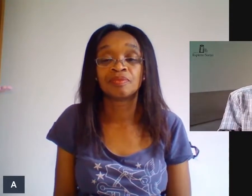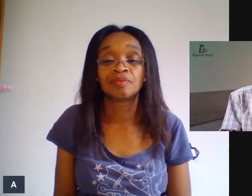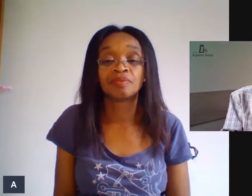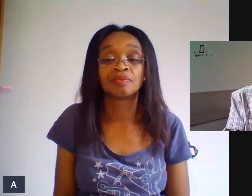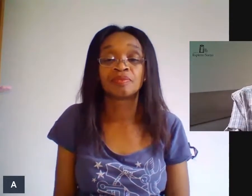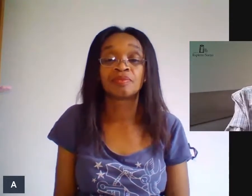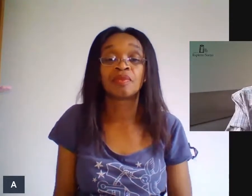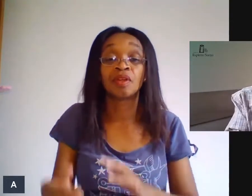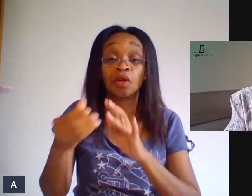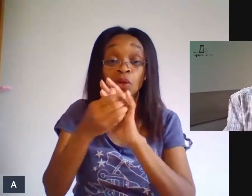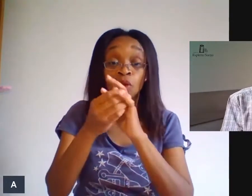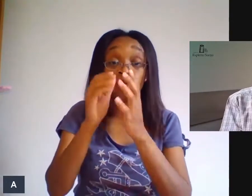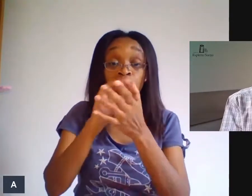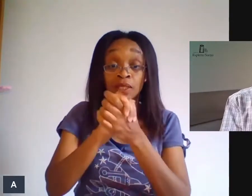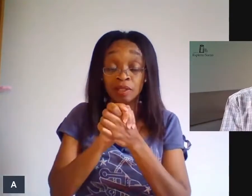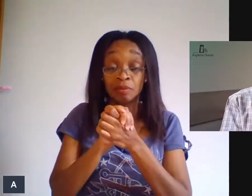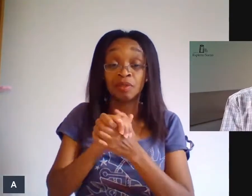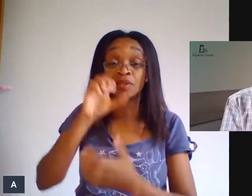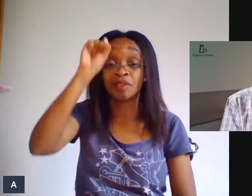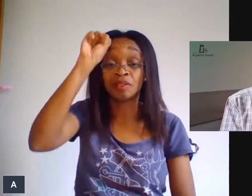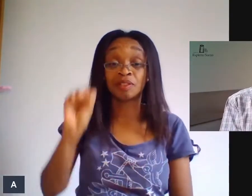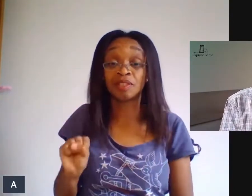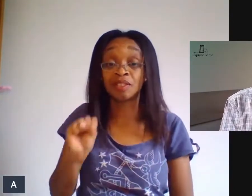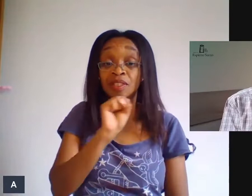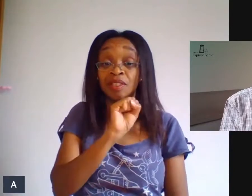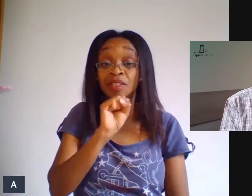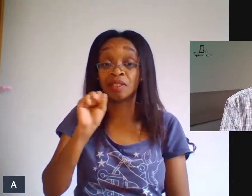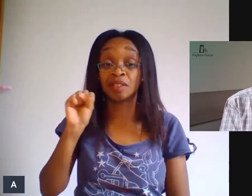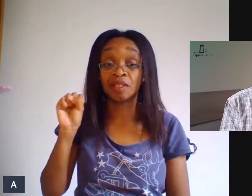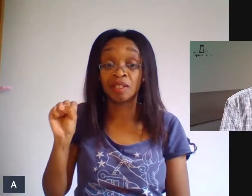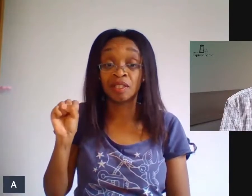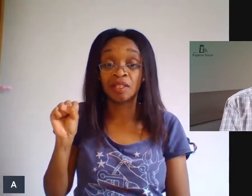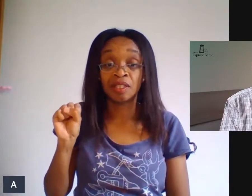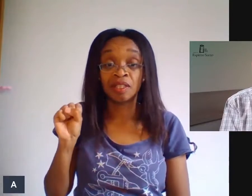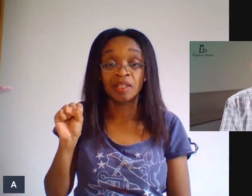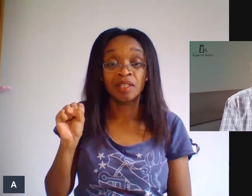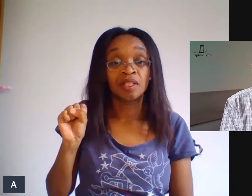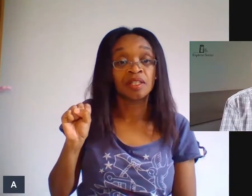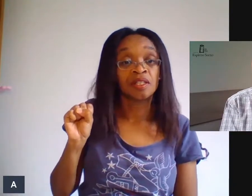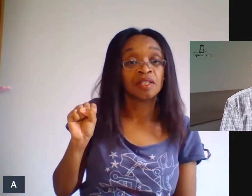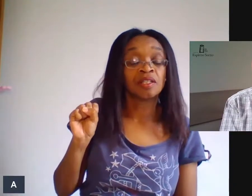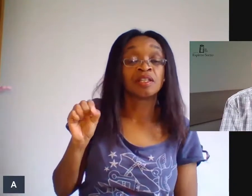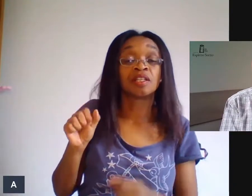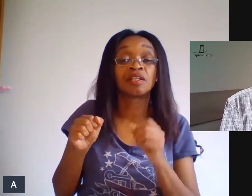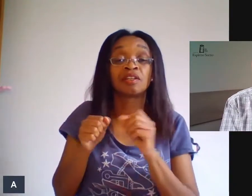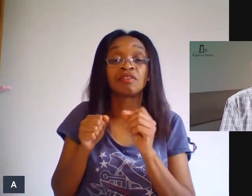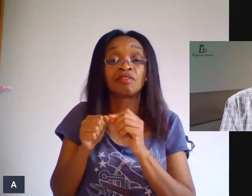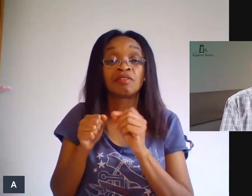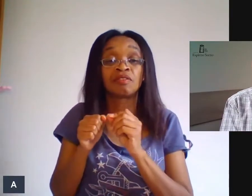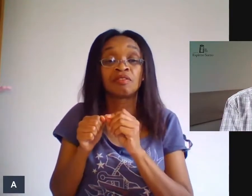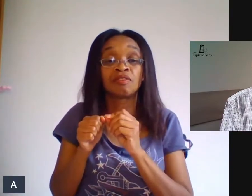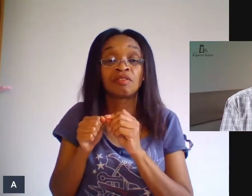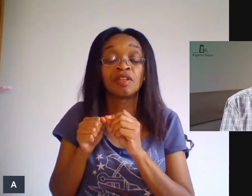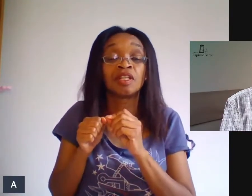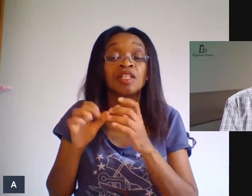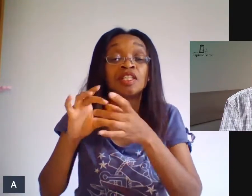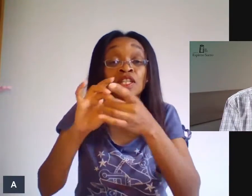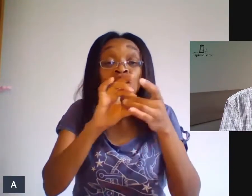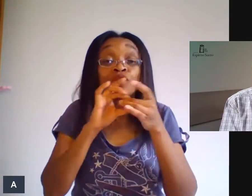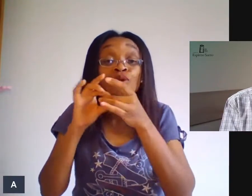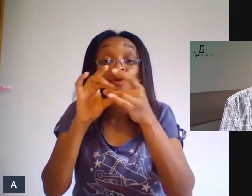O matrimônio é um sacramento que santifica a união indissolúvel entre o homem e uma